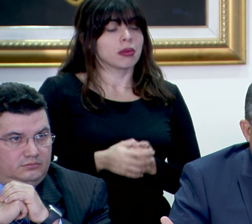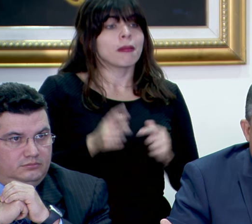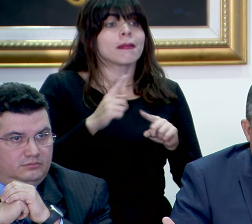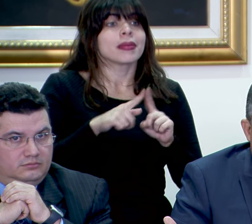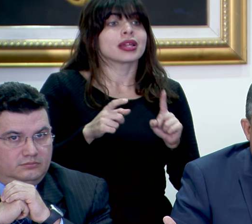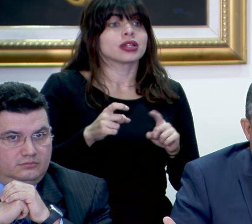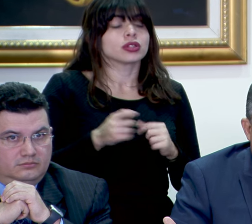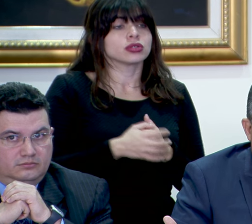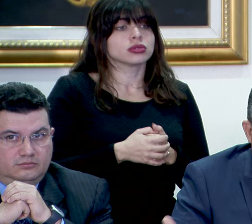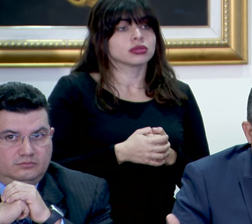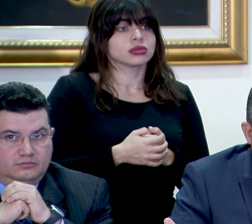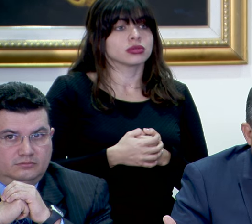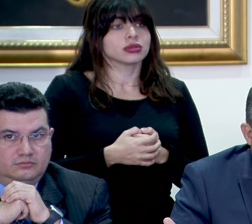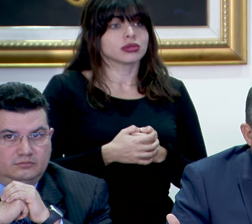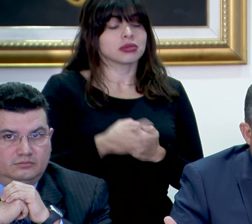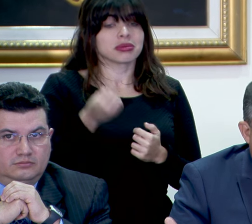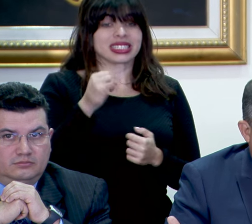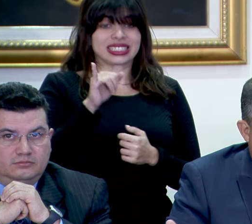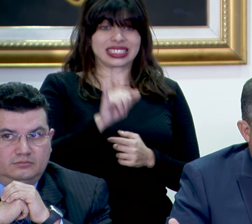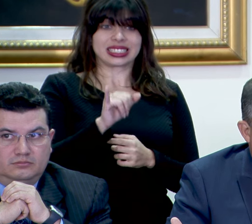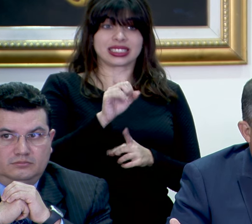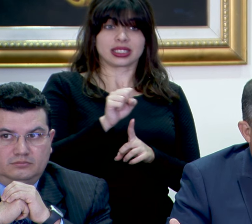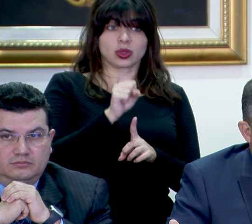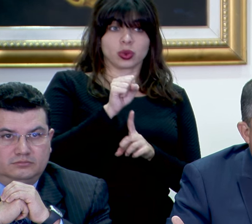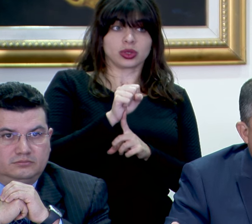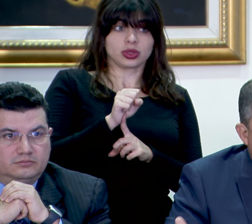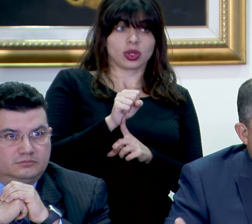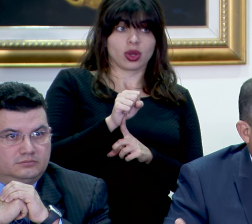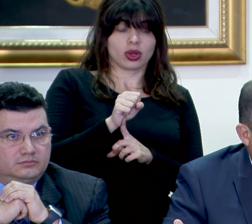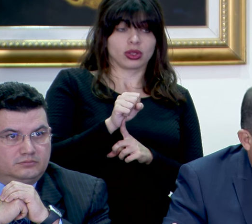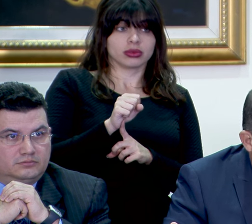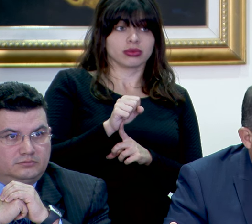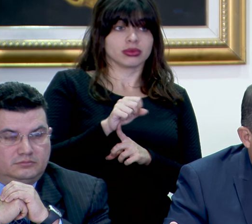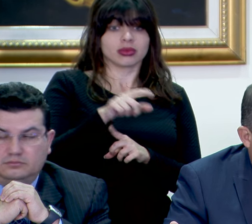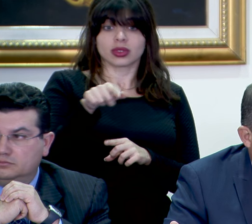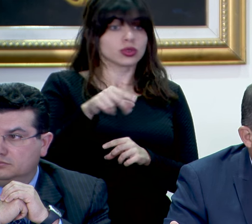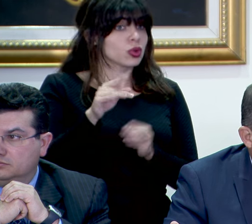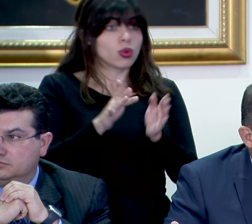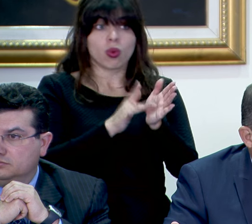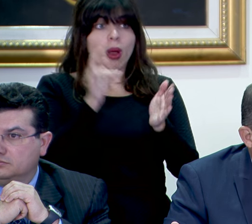Pero si esa circunstancia no se aprovecha,